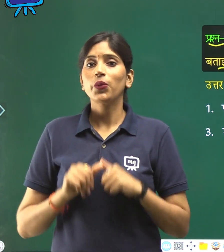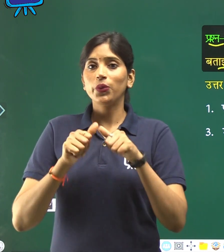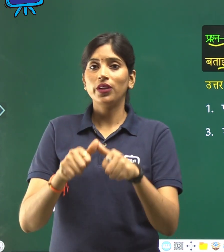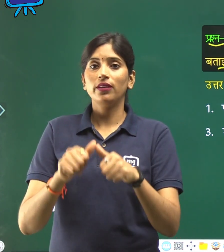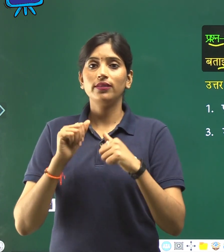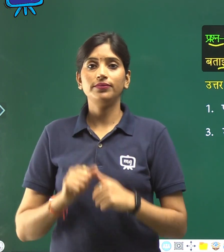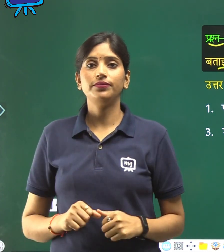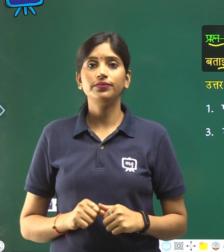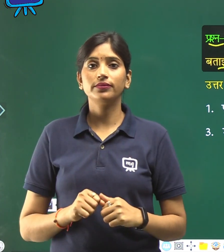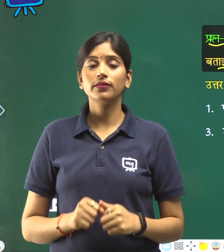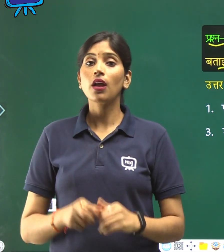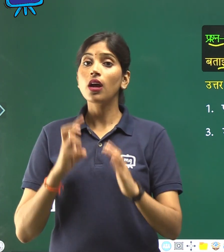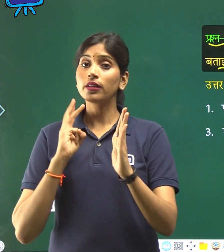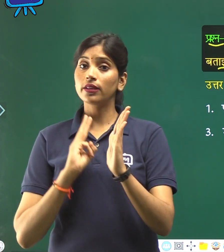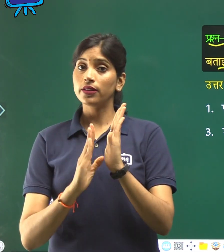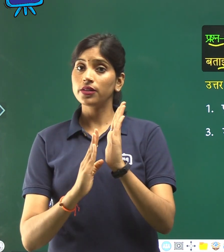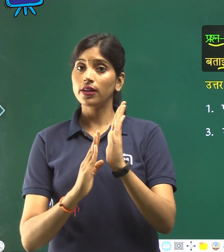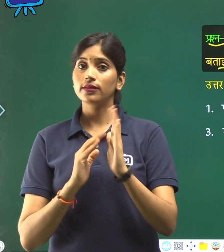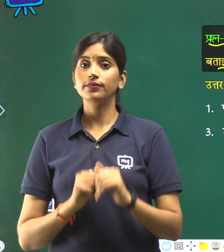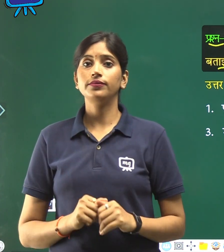उत्तर, दिशाएं